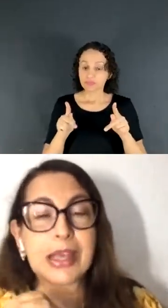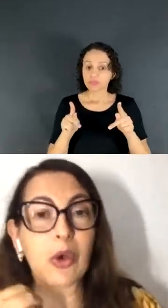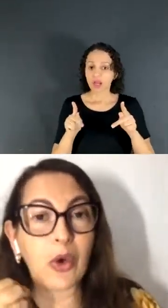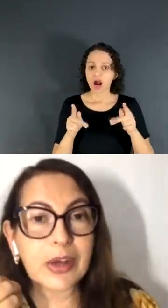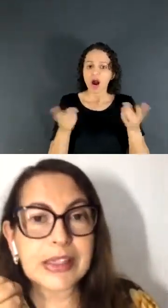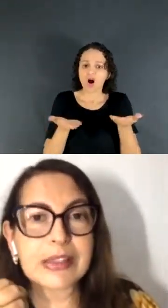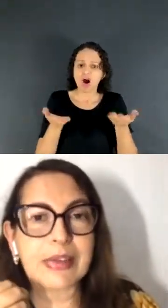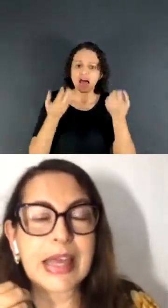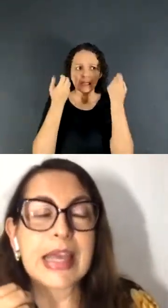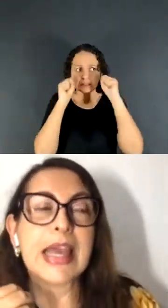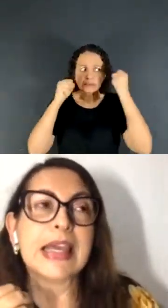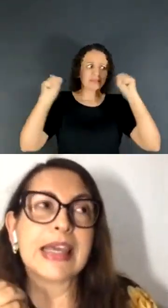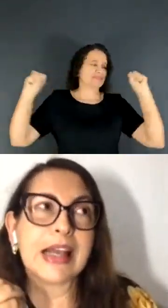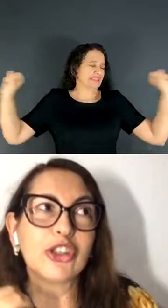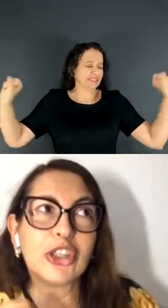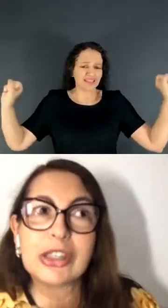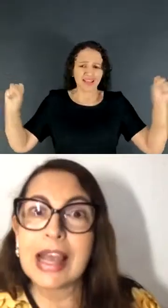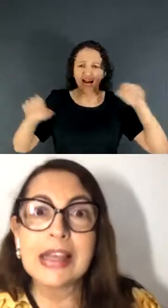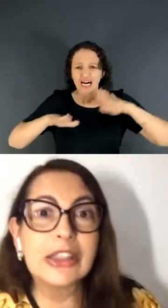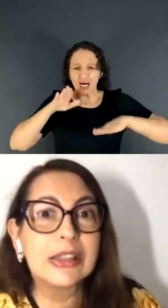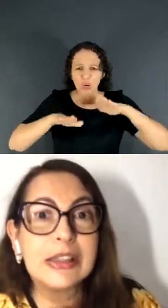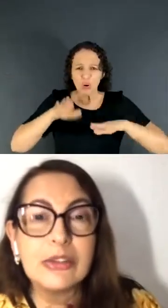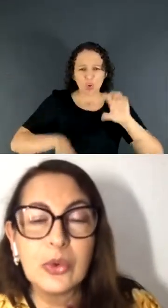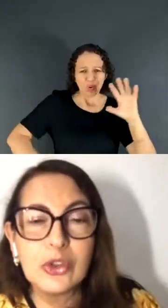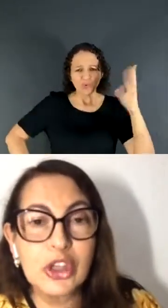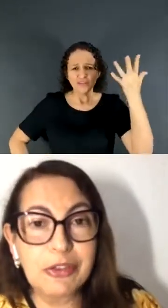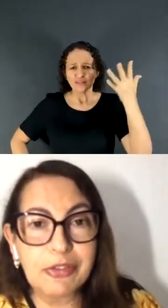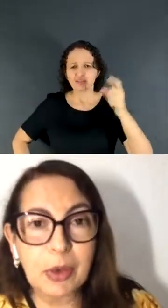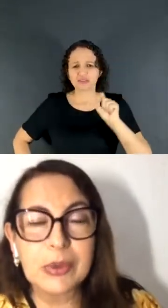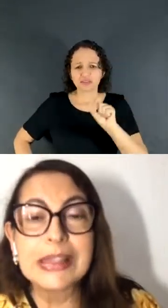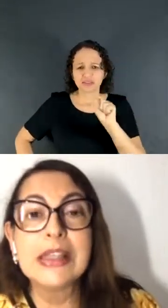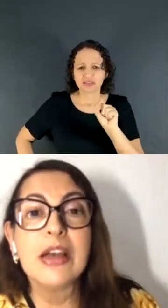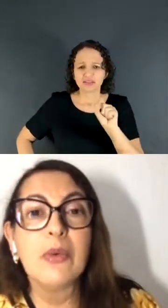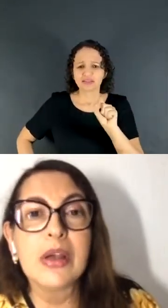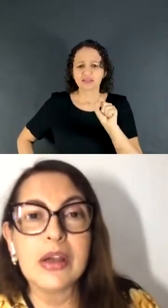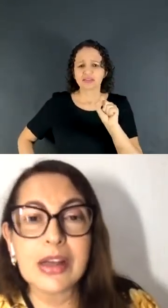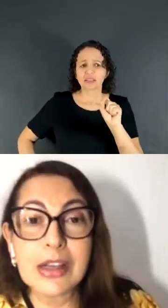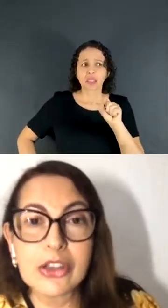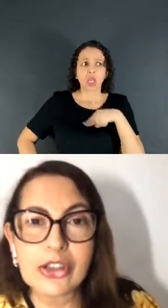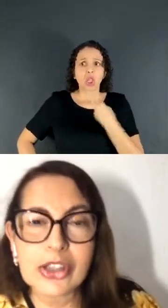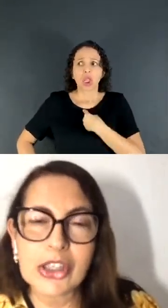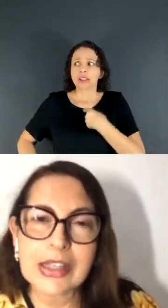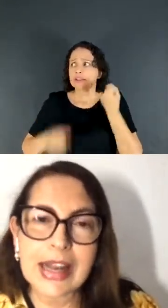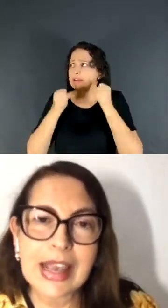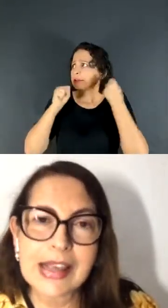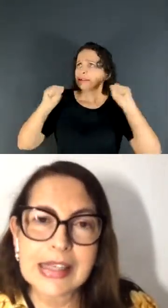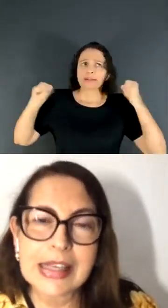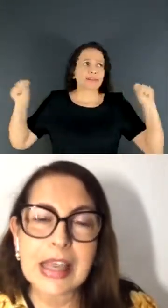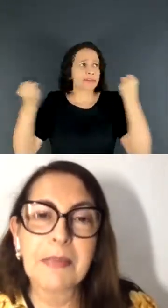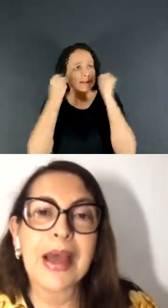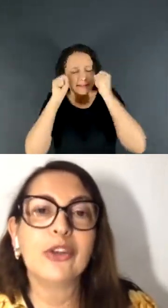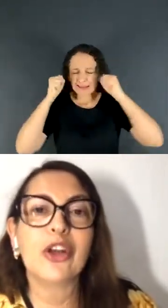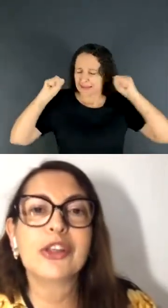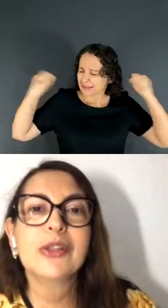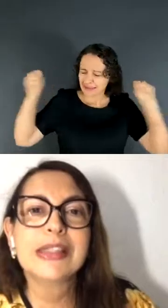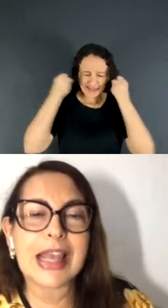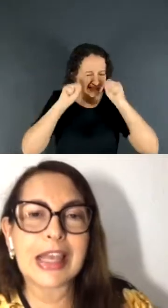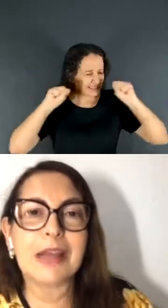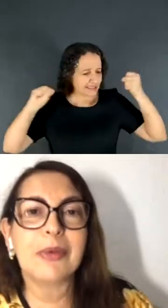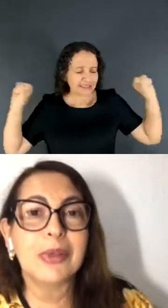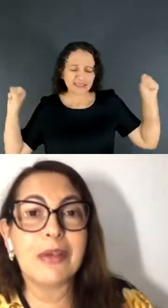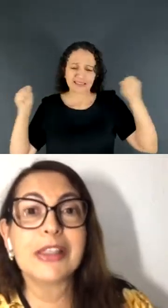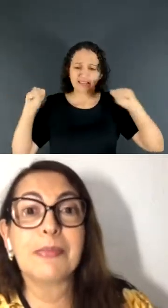exemplo, tem horas, né, que a gente está num nível tão grande de estresse que para o